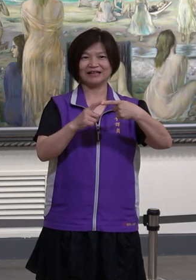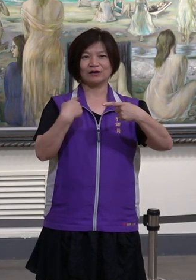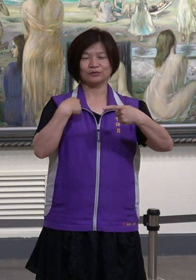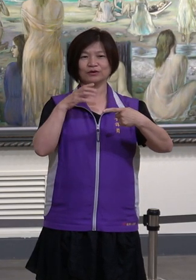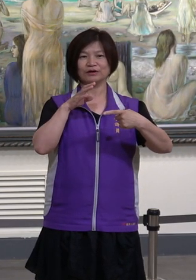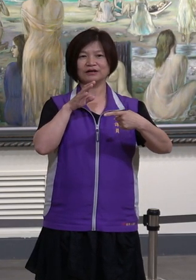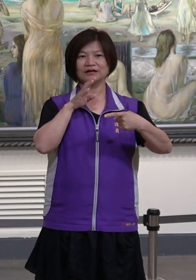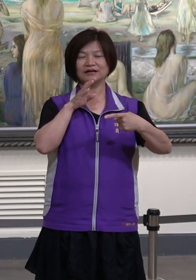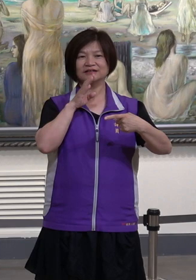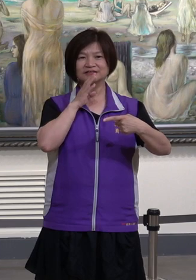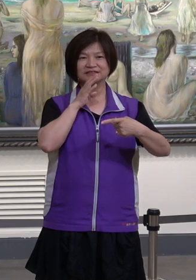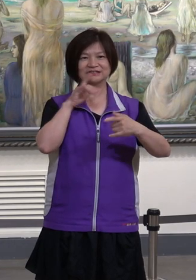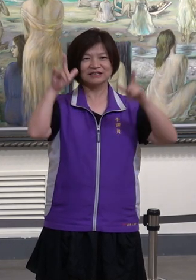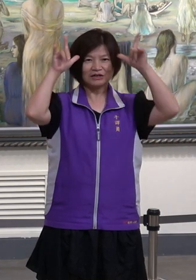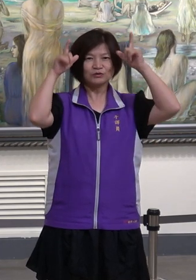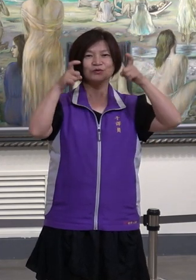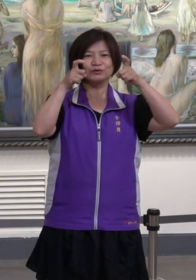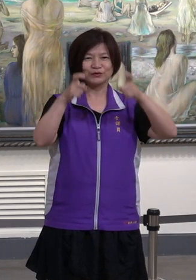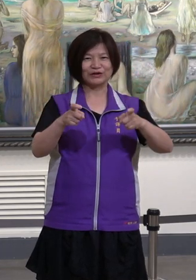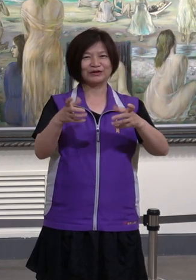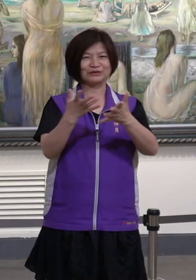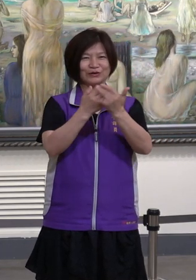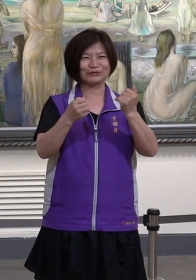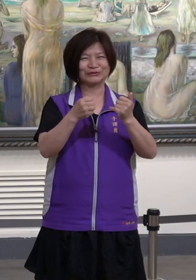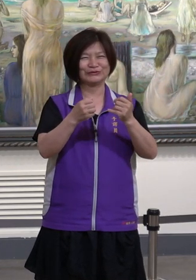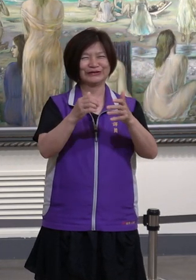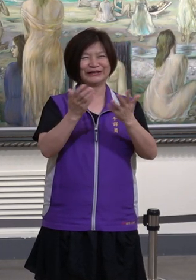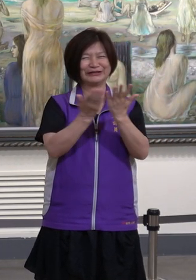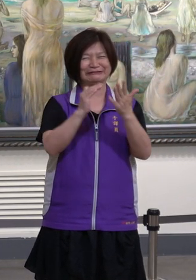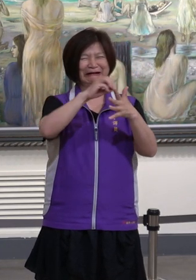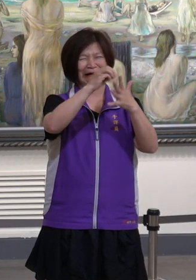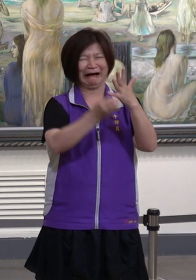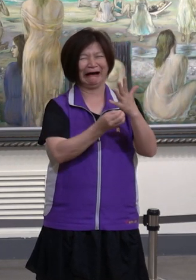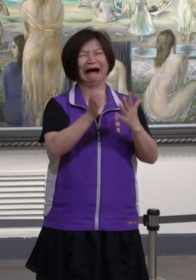鹿港中学留校查看毕业。